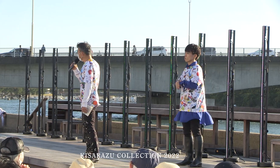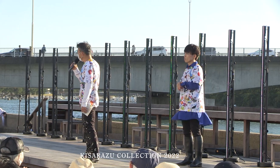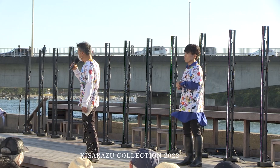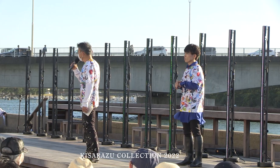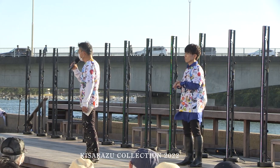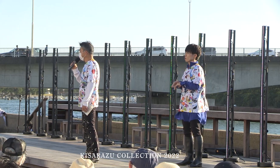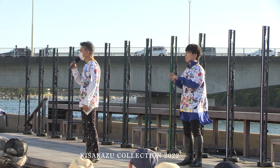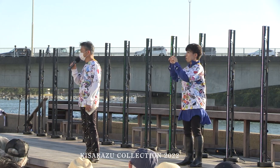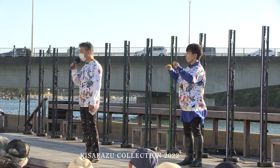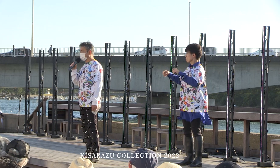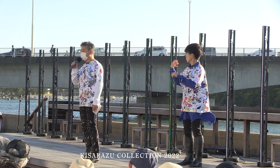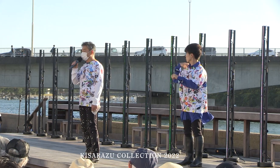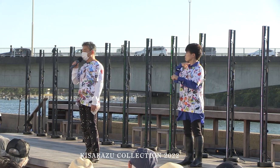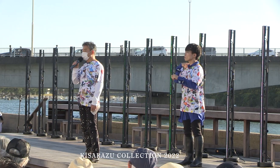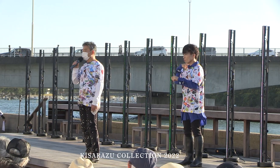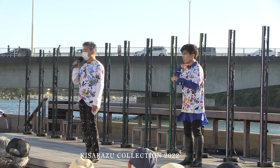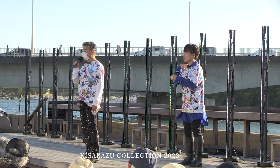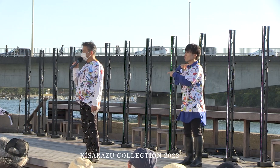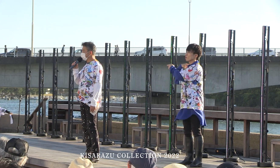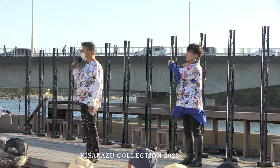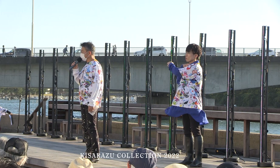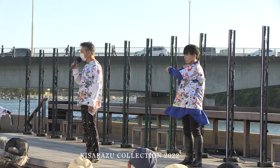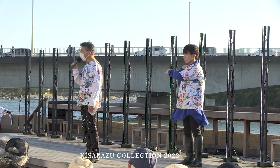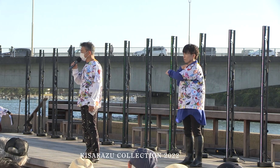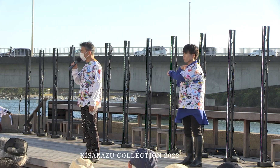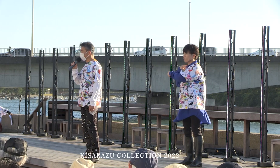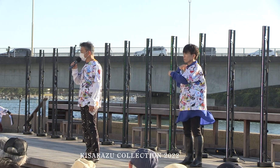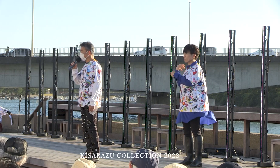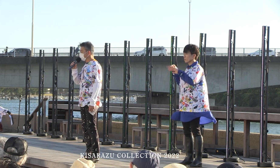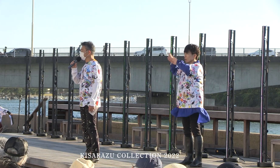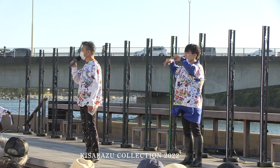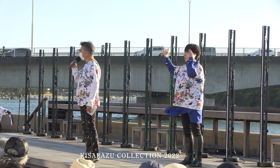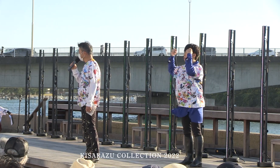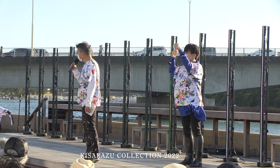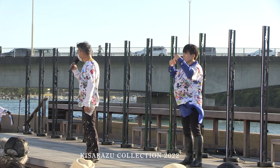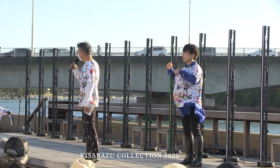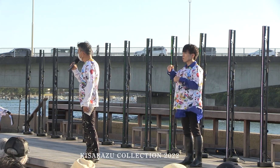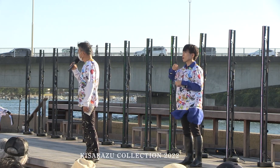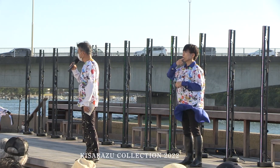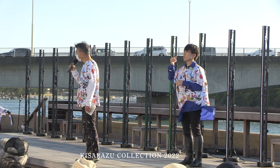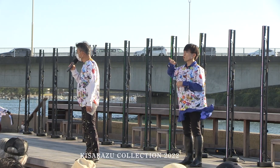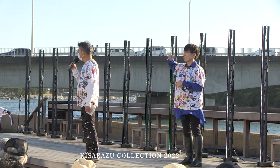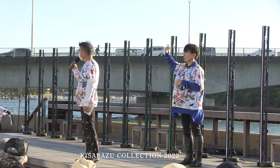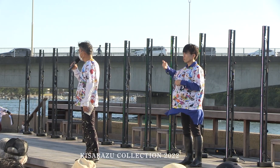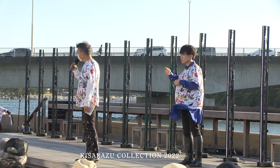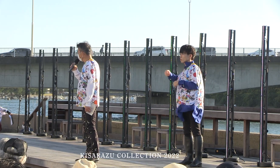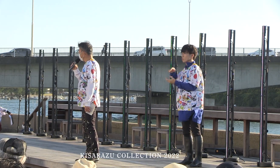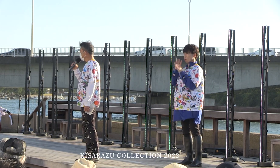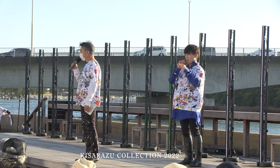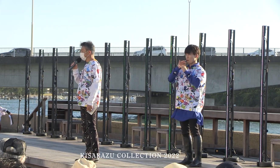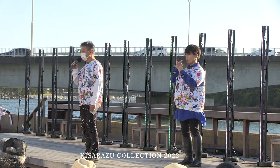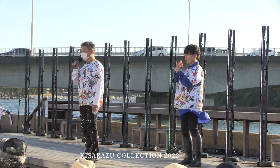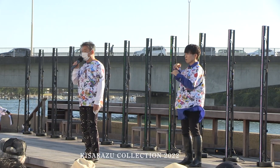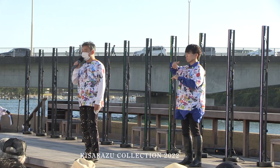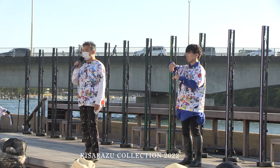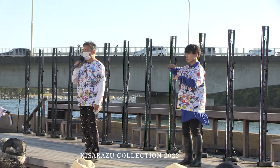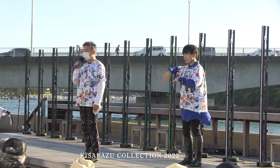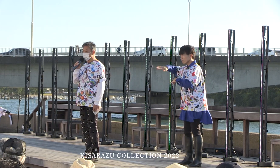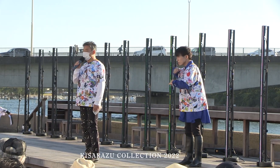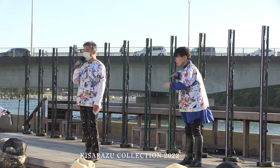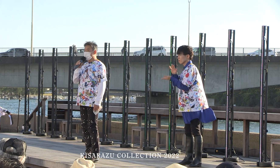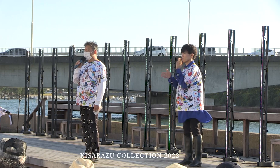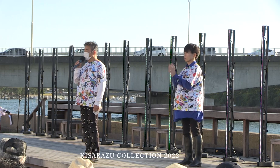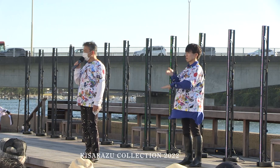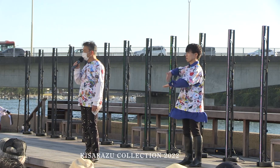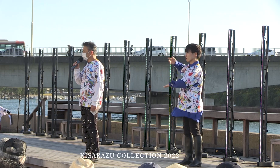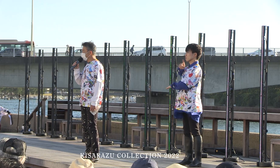の担当をしていただいております拓大高陵吹奏楽部の皆さんにも改めて感謝を申し上げたいと思